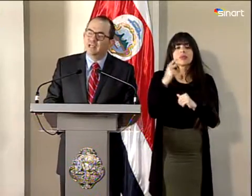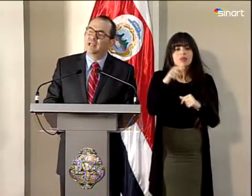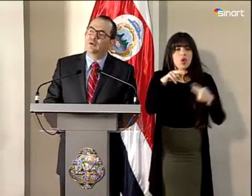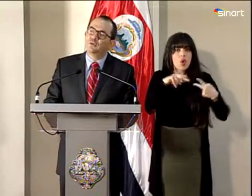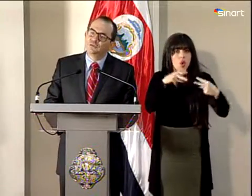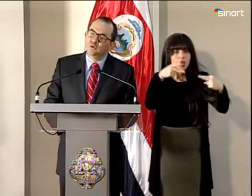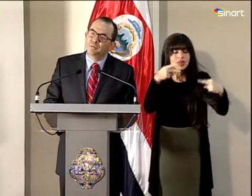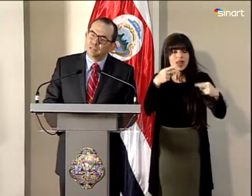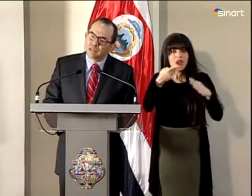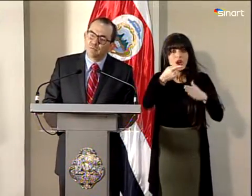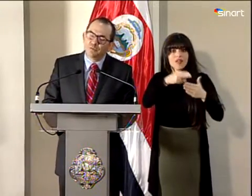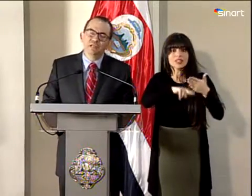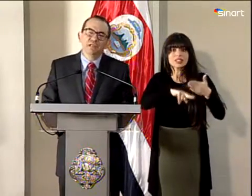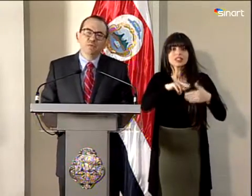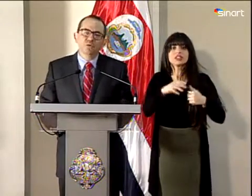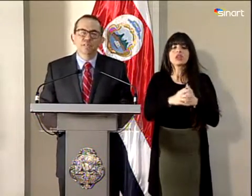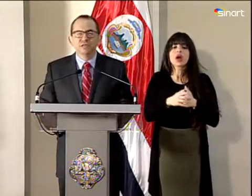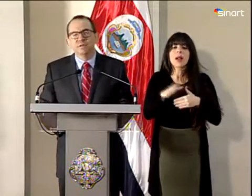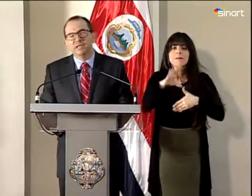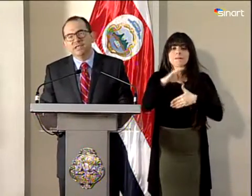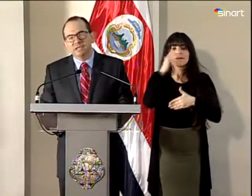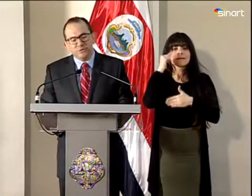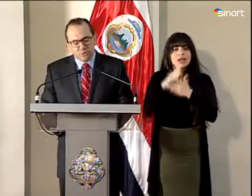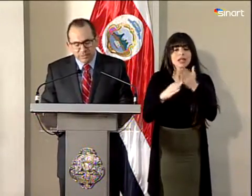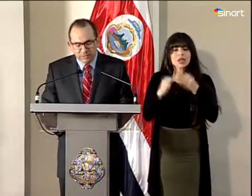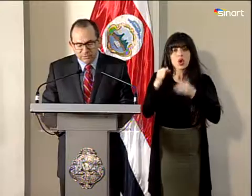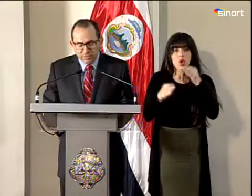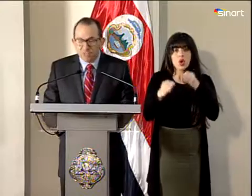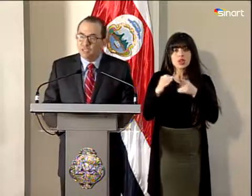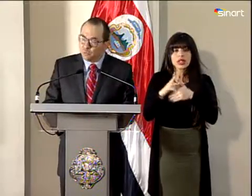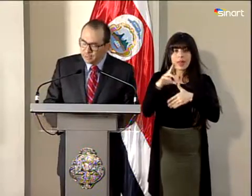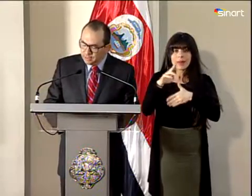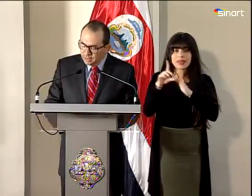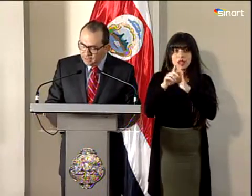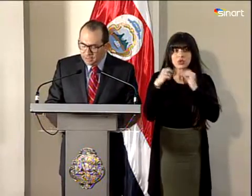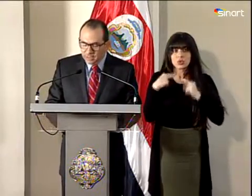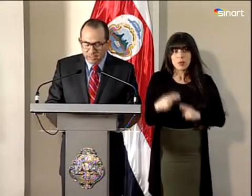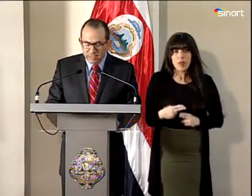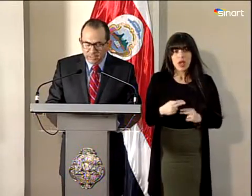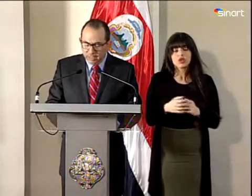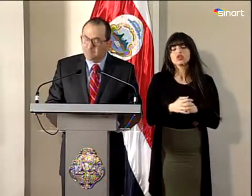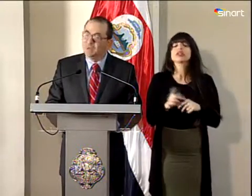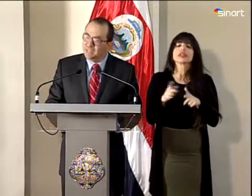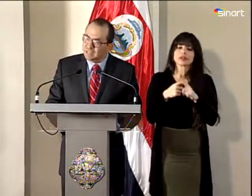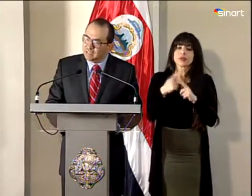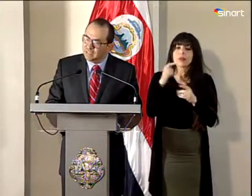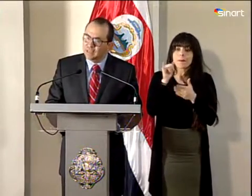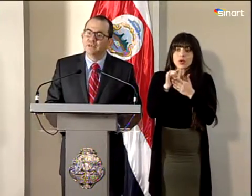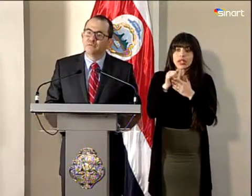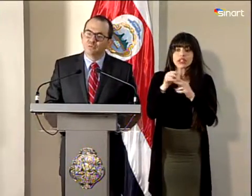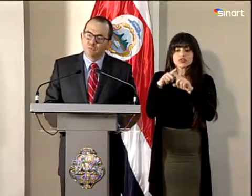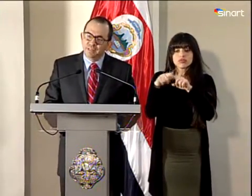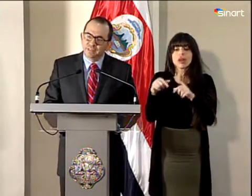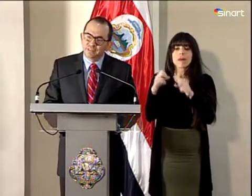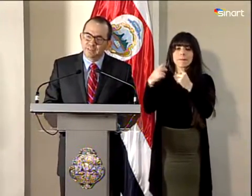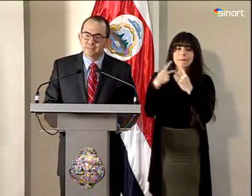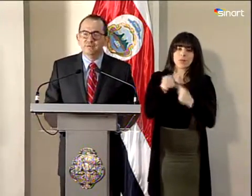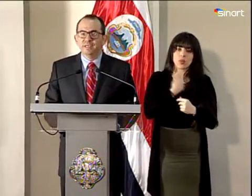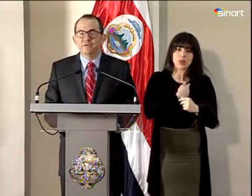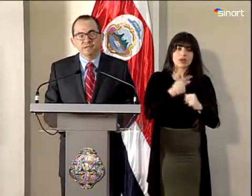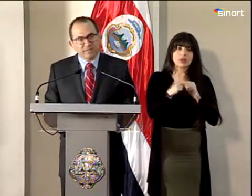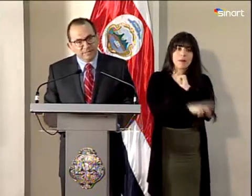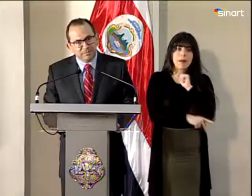contraria a la Convención Americana por parte de la Corte Interamericana de Derechos Humanos y, por ende, permite que en nuestro país